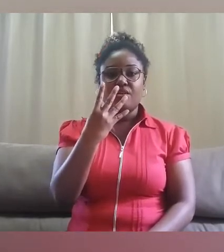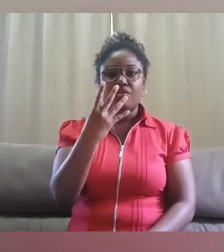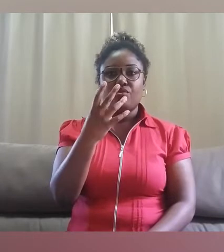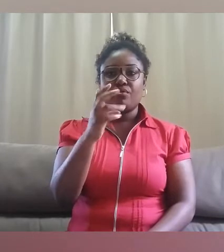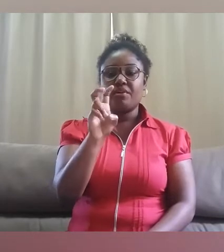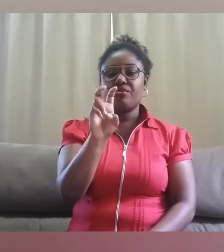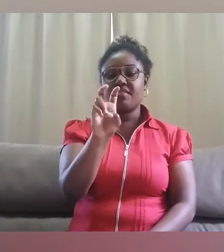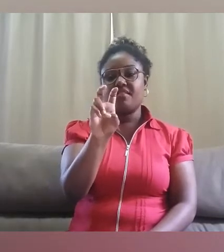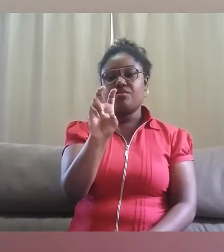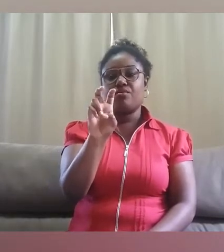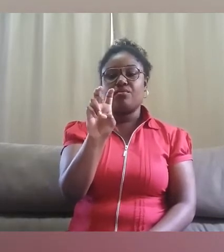Número 5.